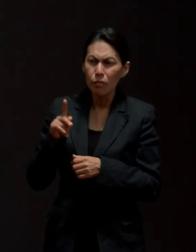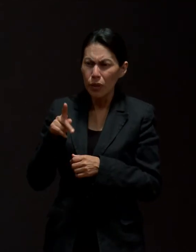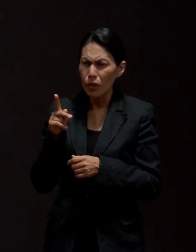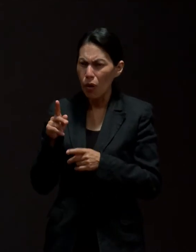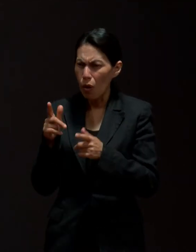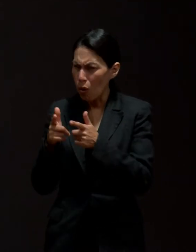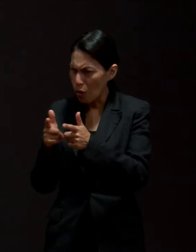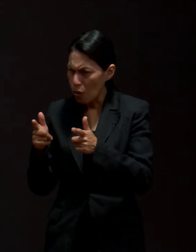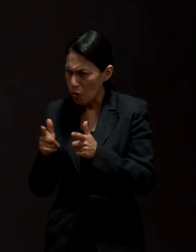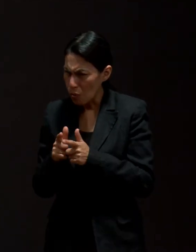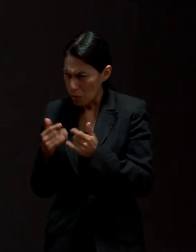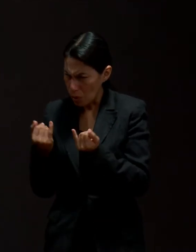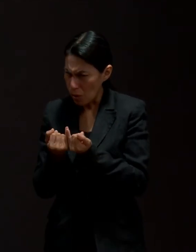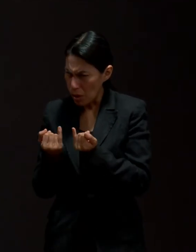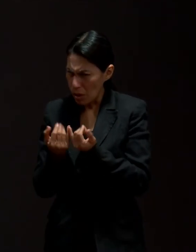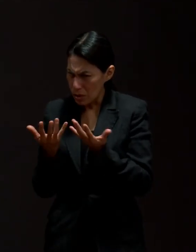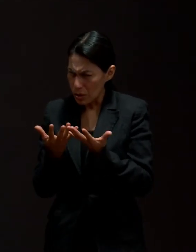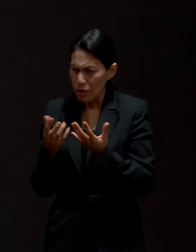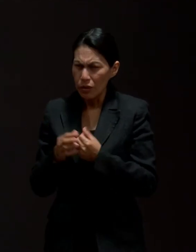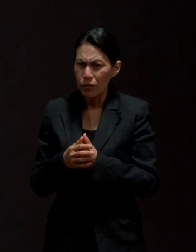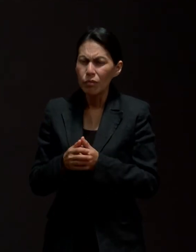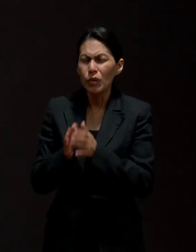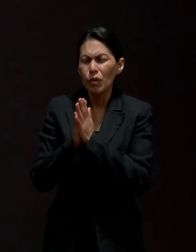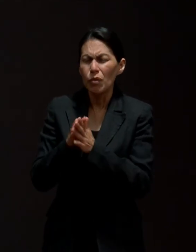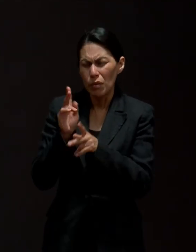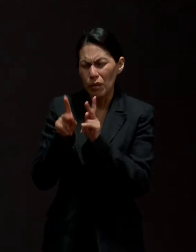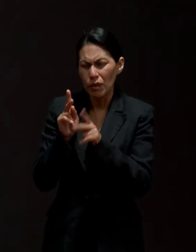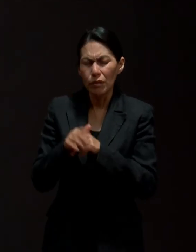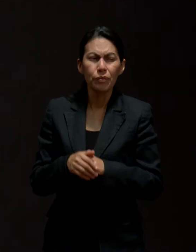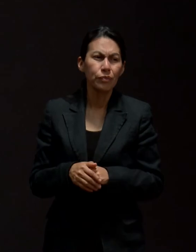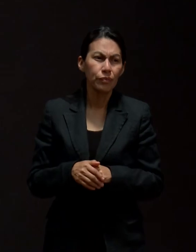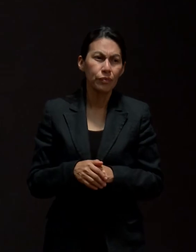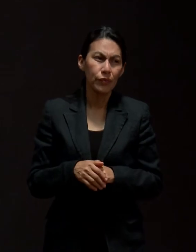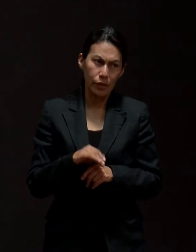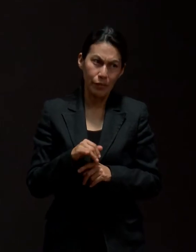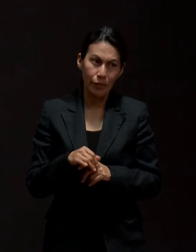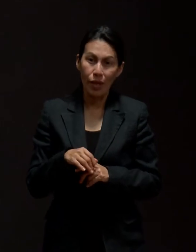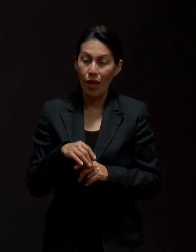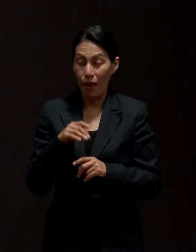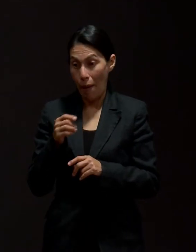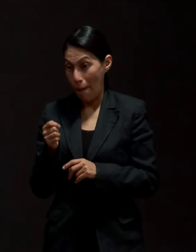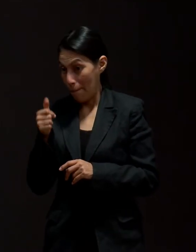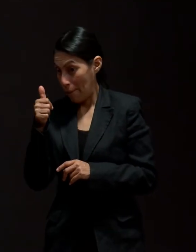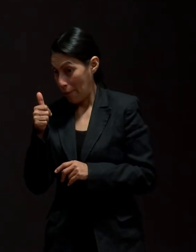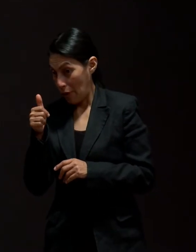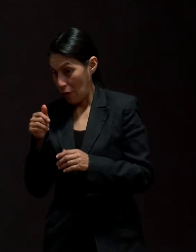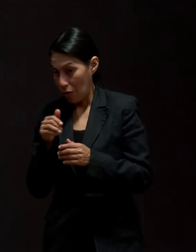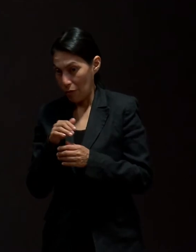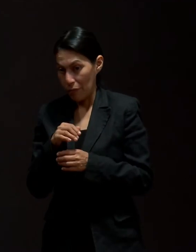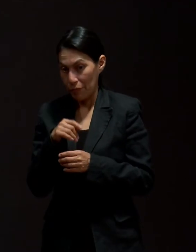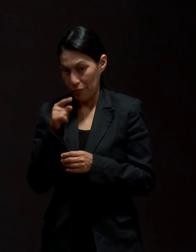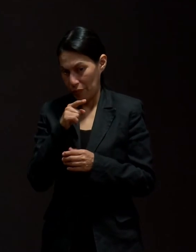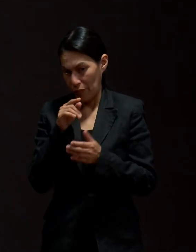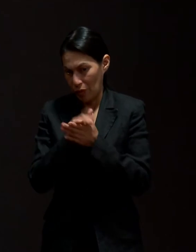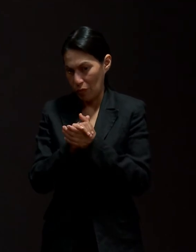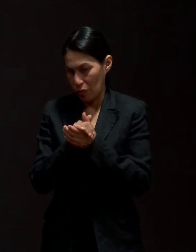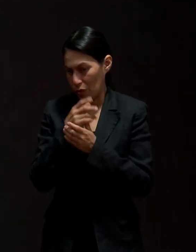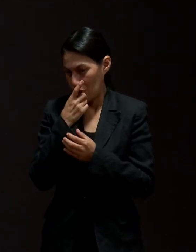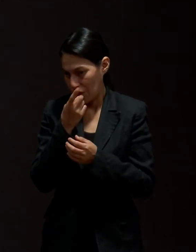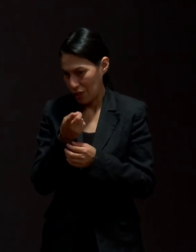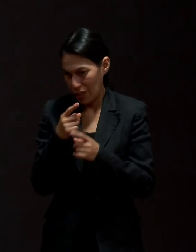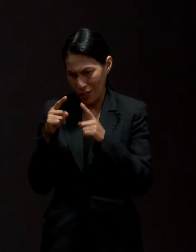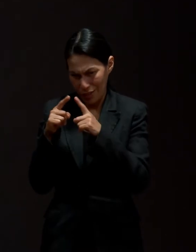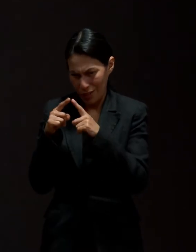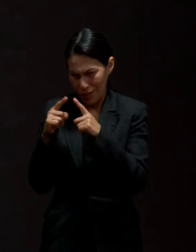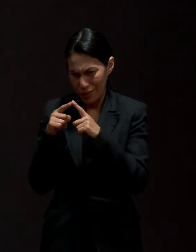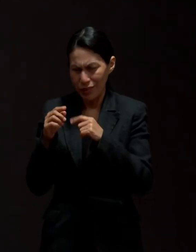que es la caminata en la mañana, pero se reúnen con un grupo también, ¿no es cierto? Cuéntanos algo. Primero empezamos, como dice mi